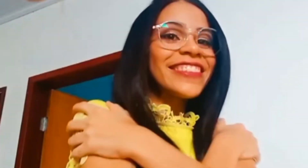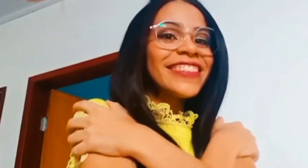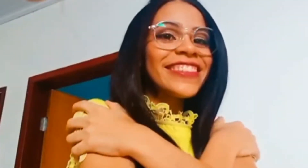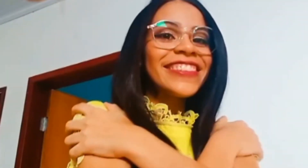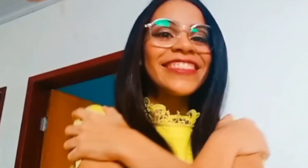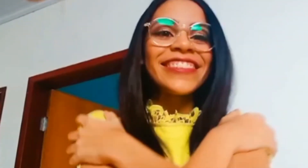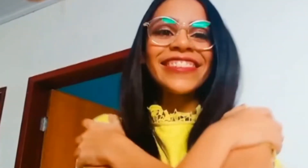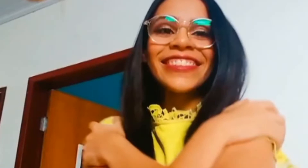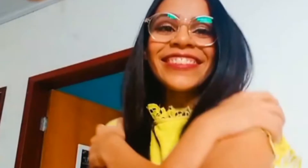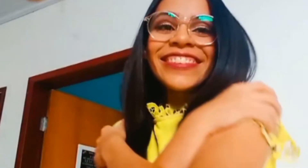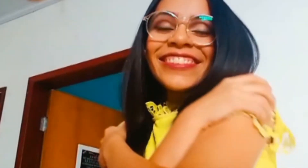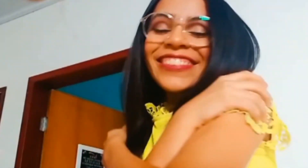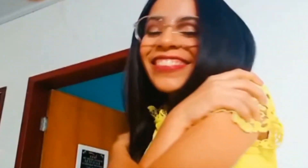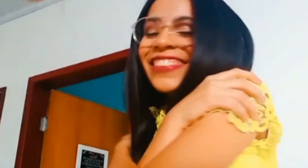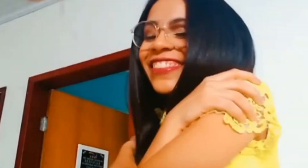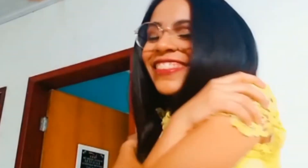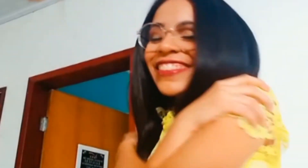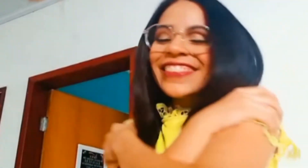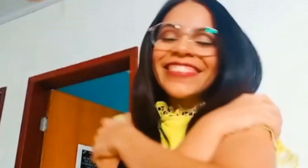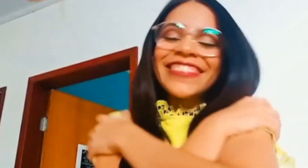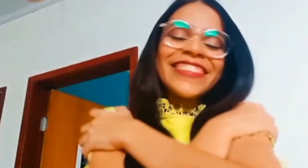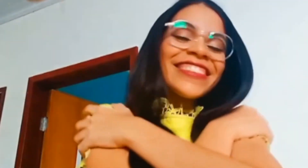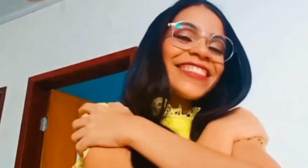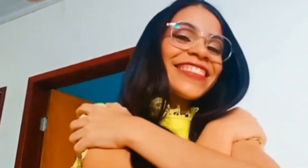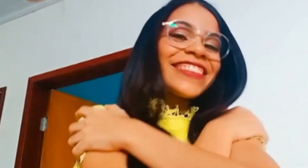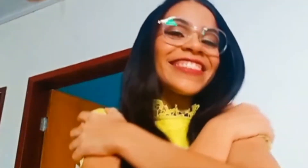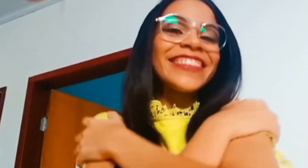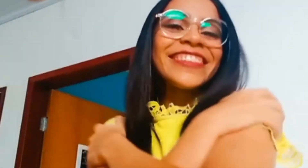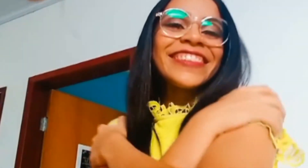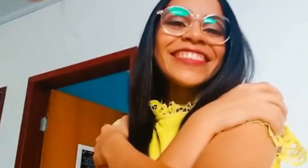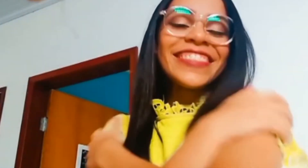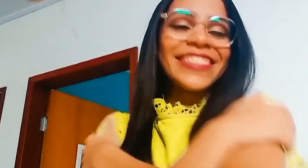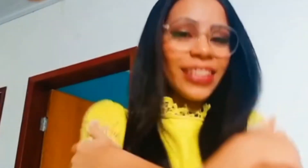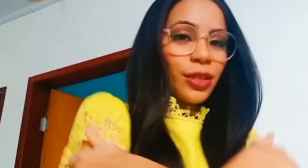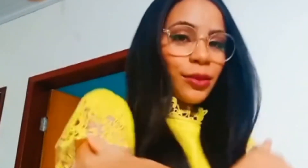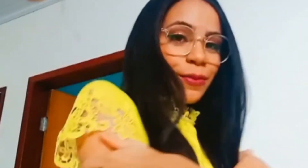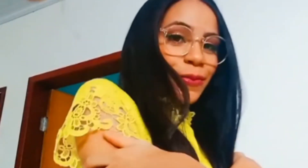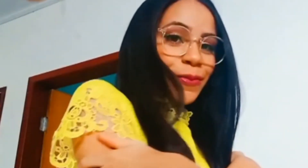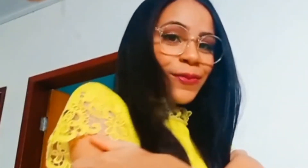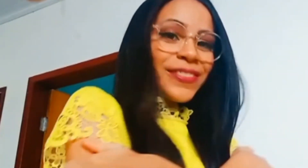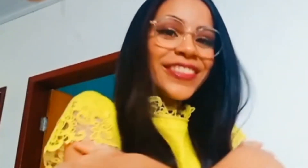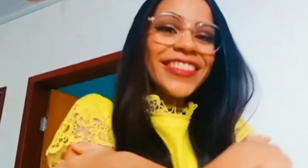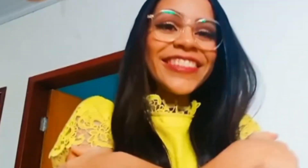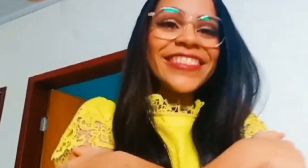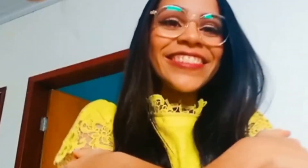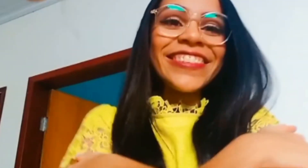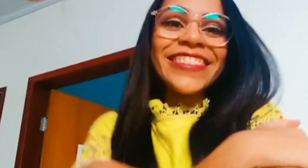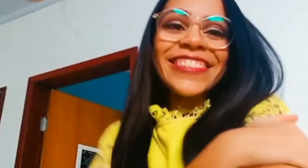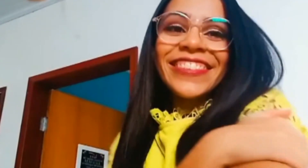espalhe benefícios. Tempo, tempo, tempo, tempo.